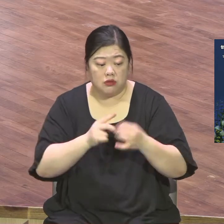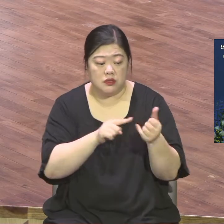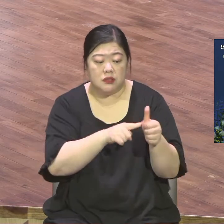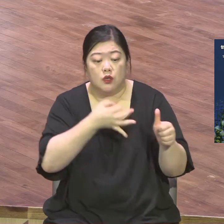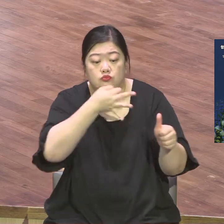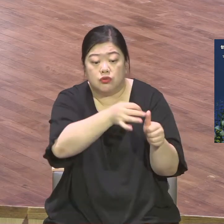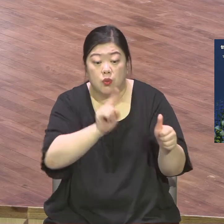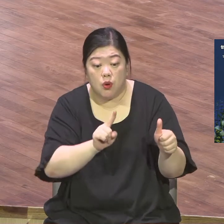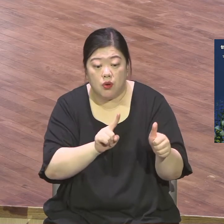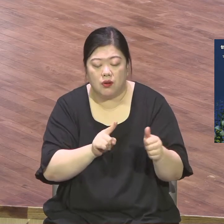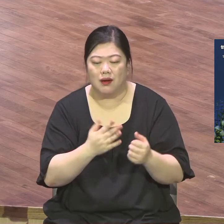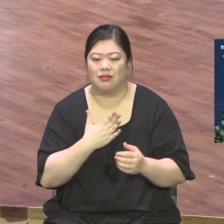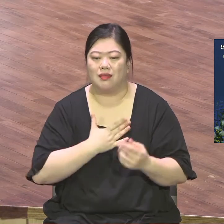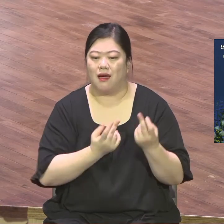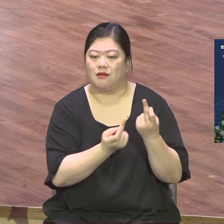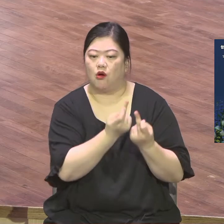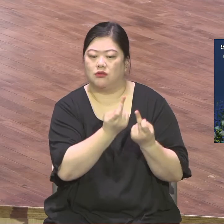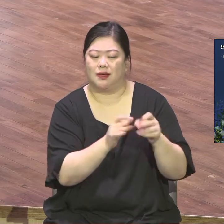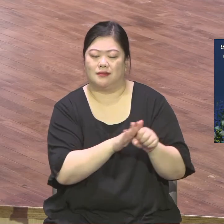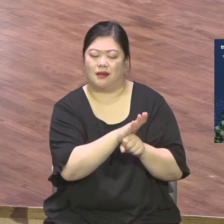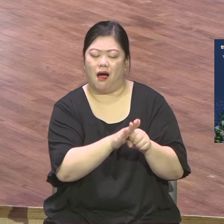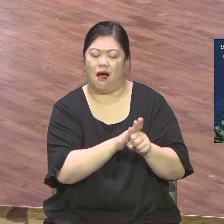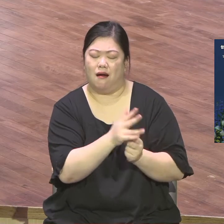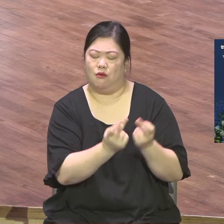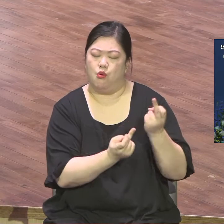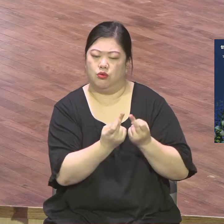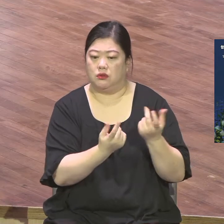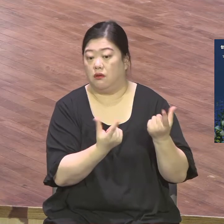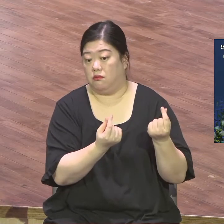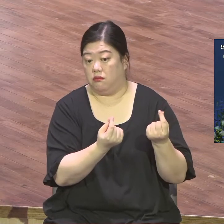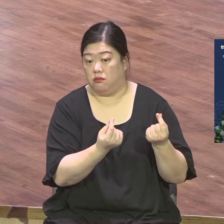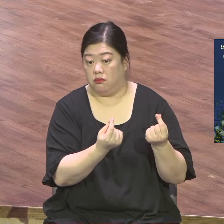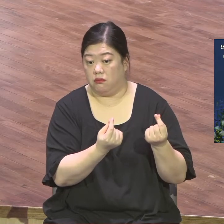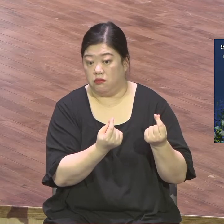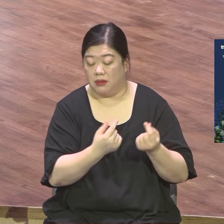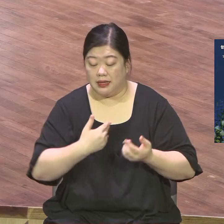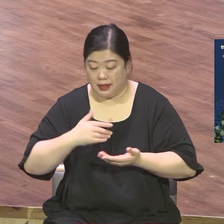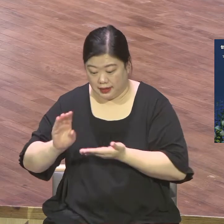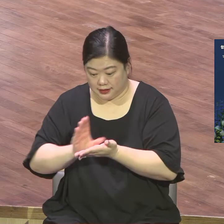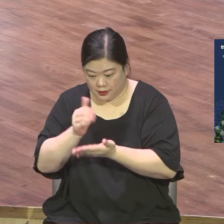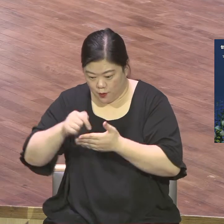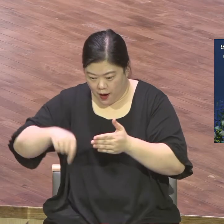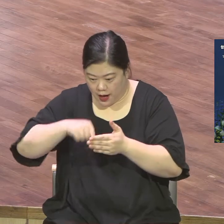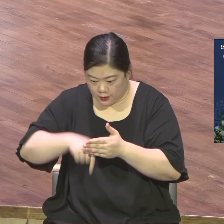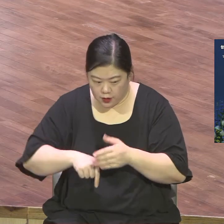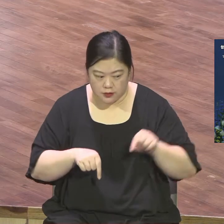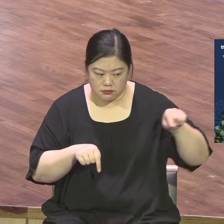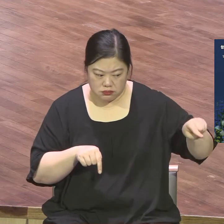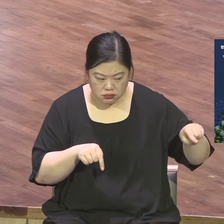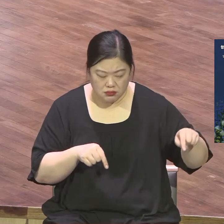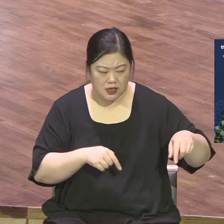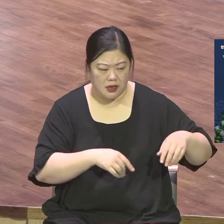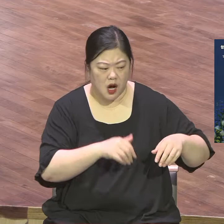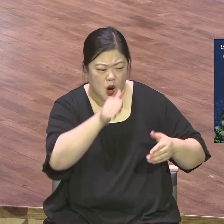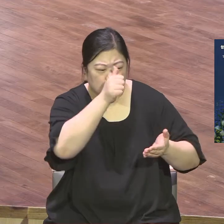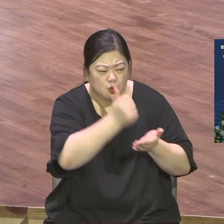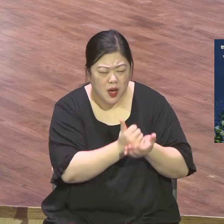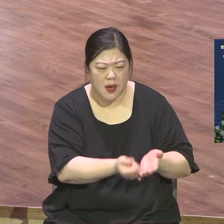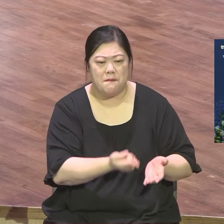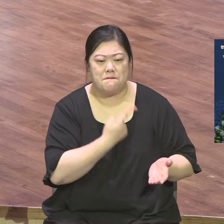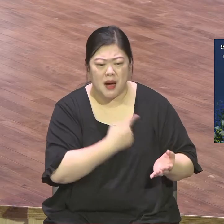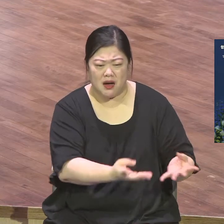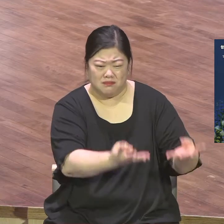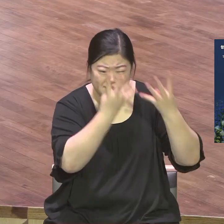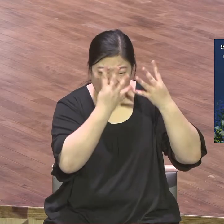그렇게 묘사를 했습니다. 그를 그리스도 안에서 한 형제로 받아주고 한